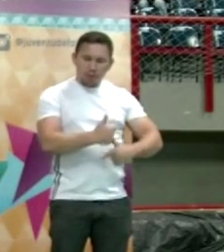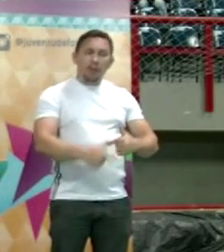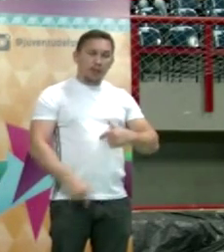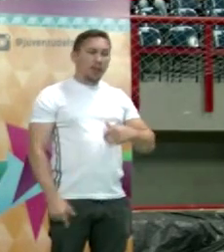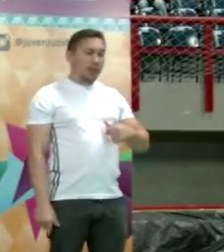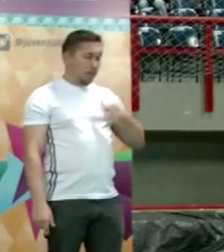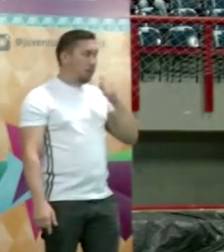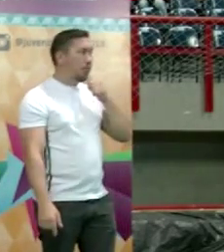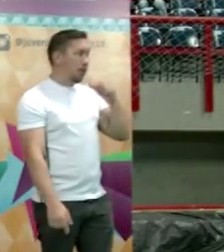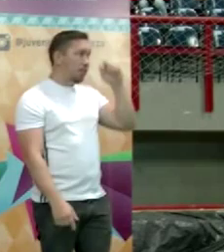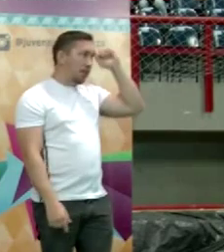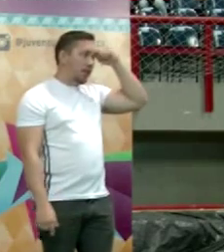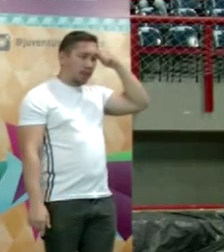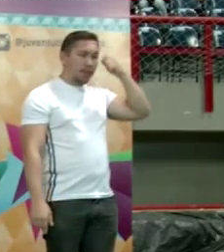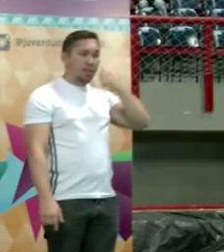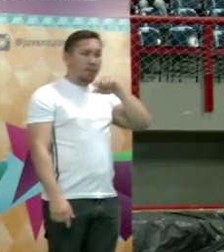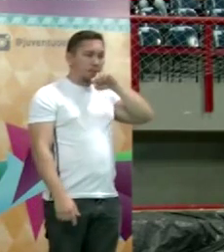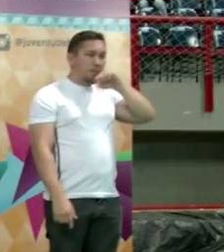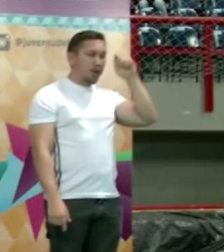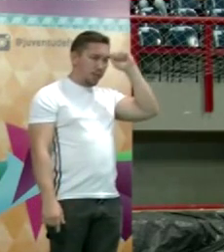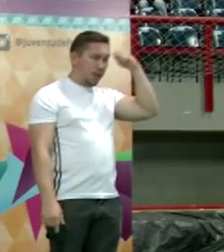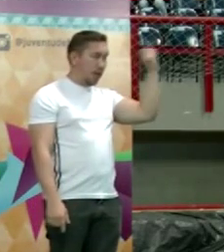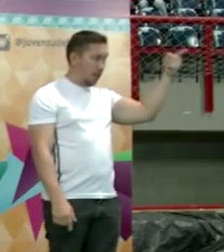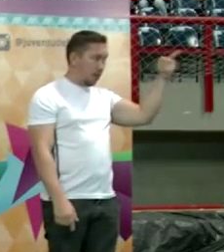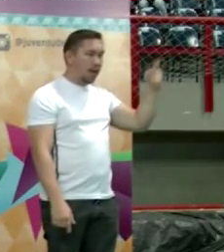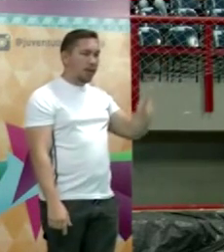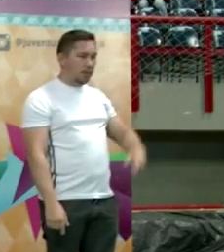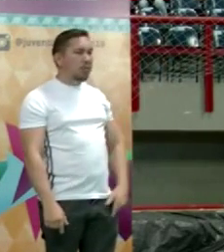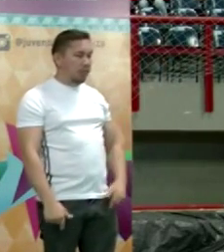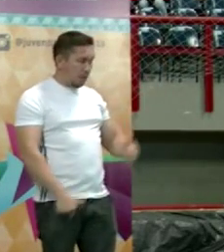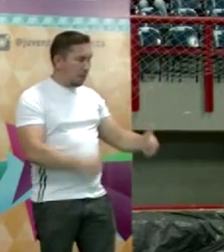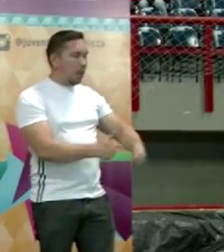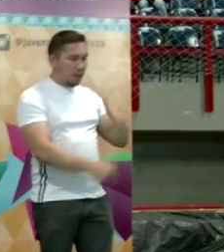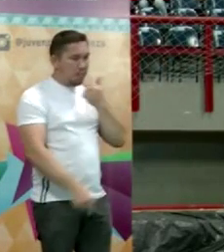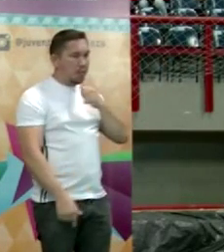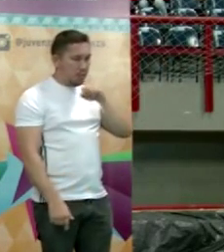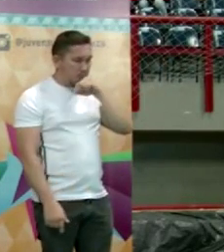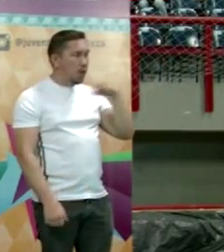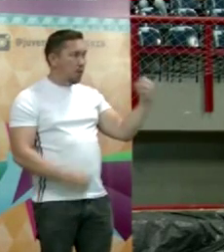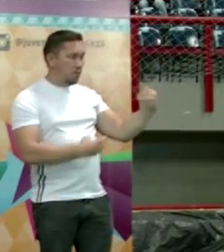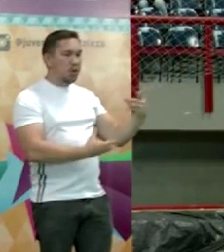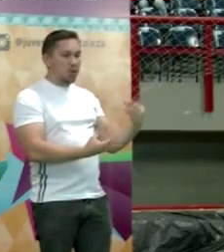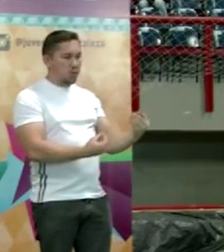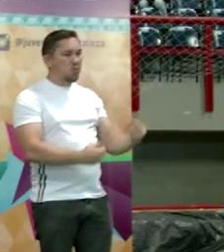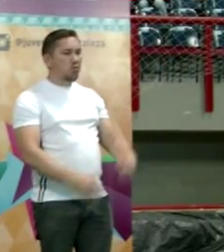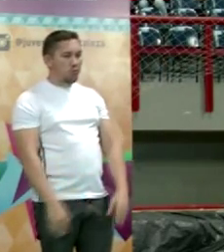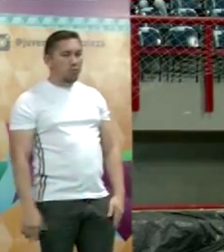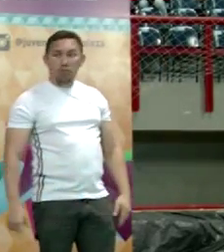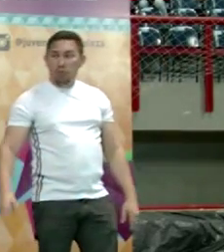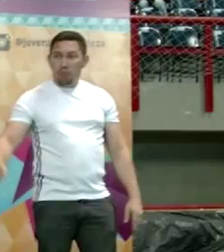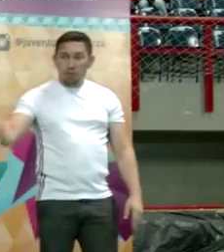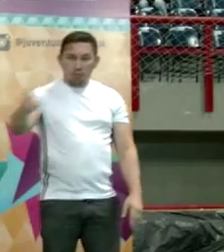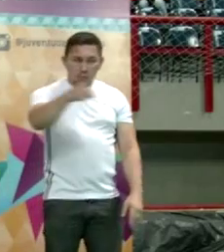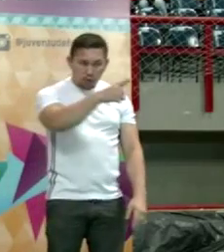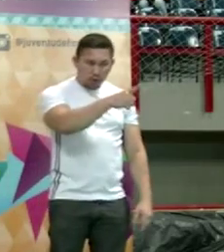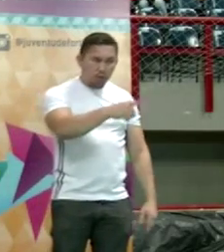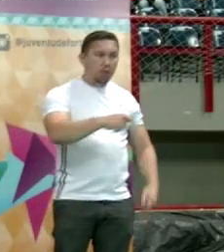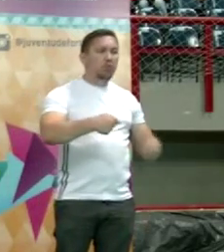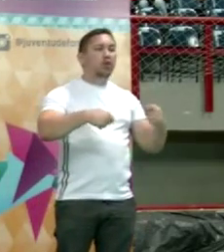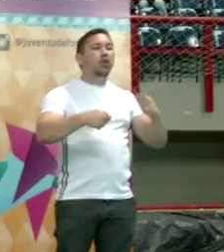nega ré, neto de uma nega ré, trabalhadeira, me ensinou muito. Você não consegue